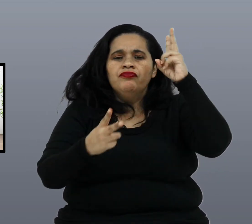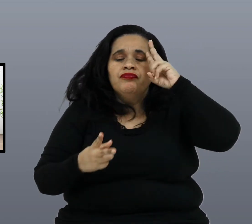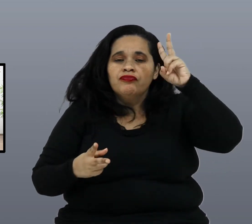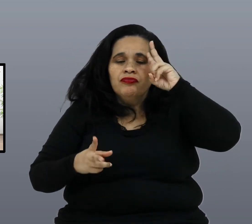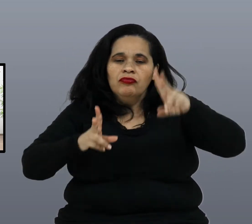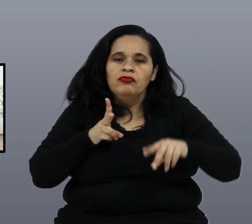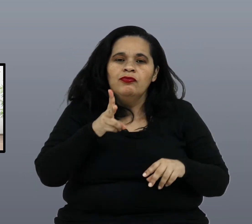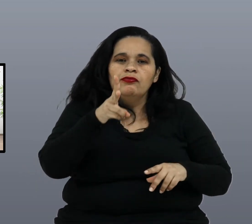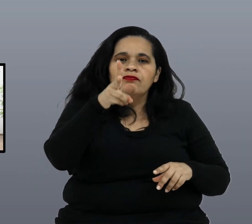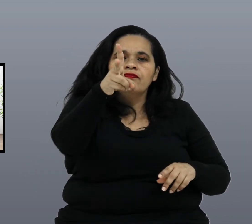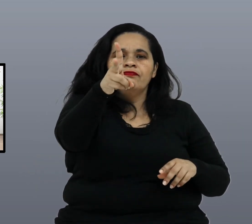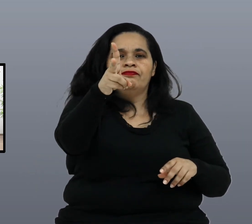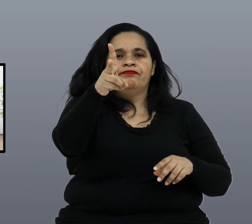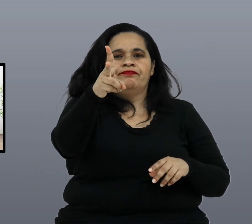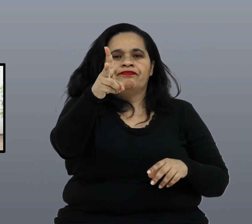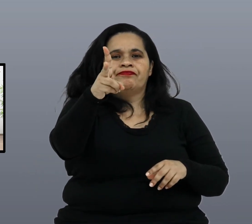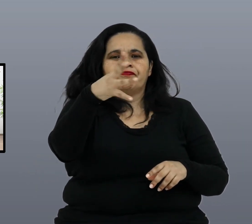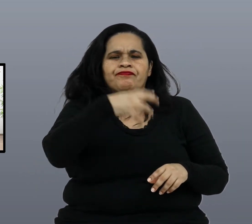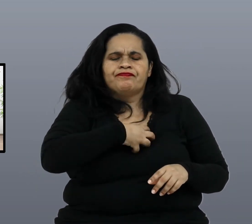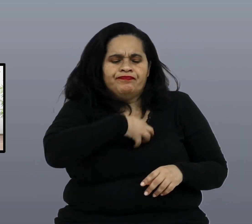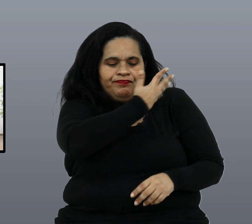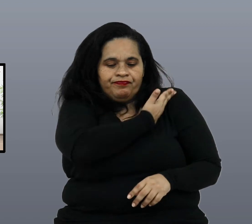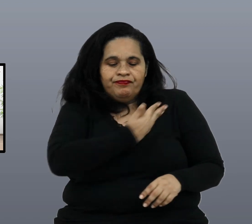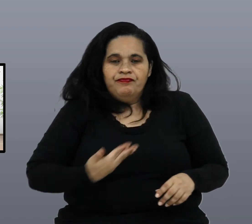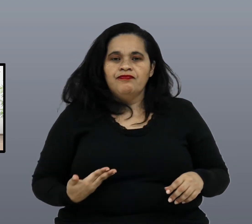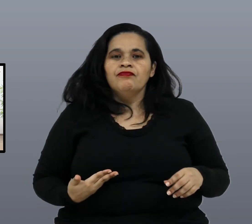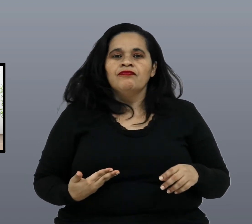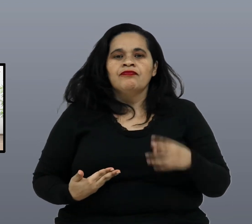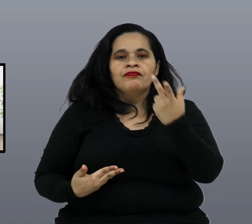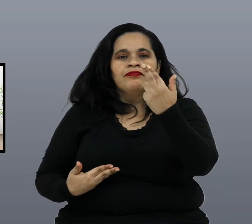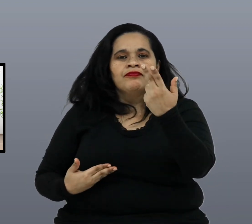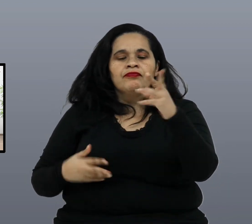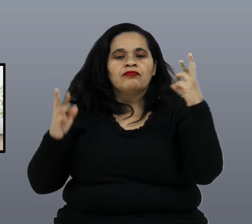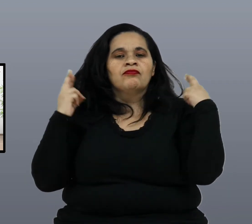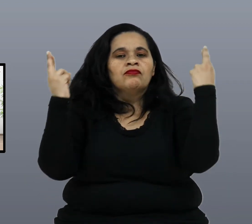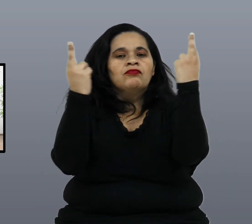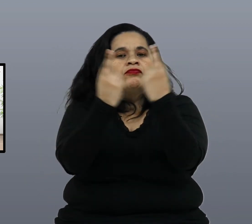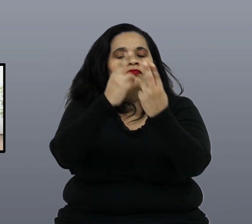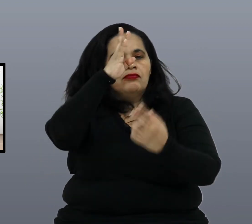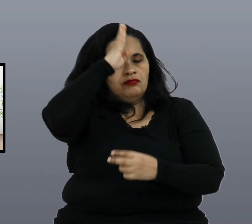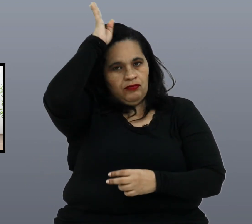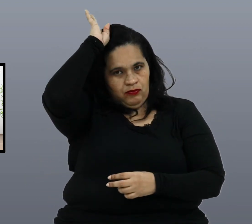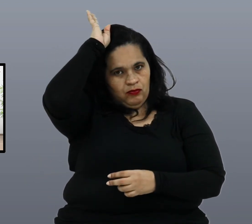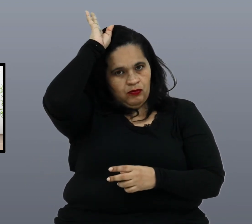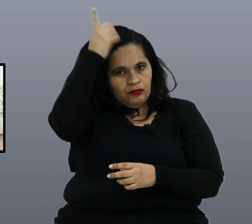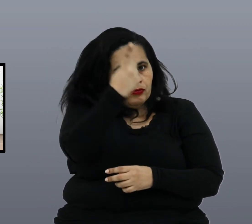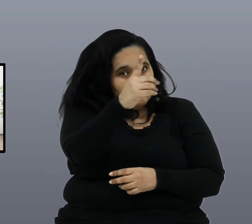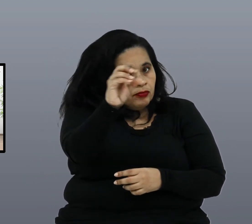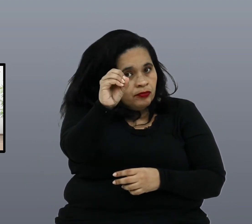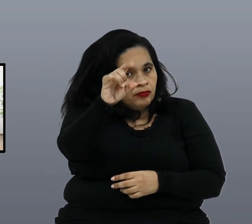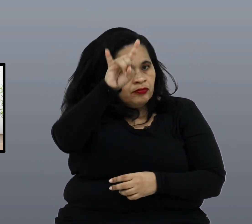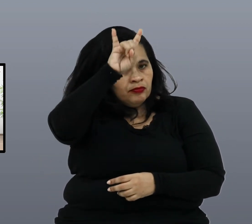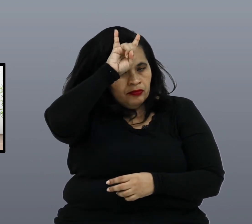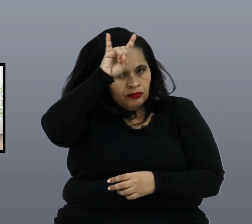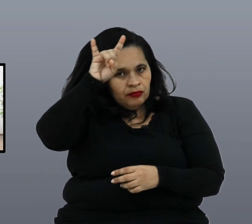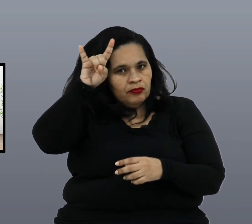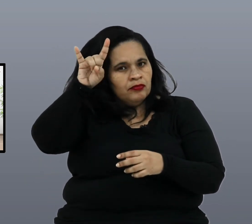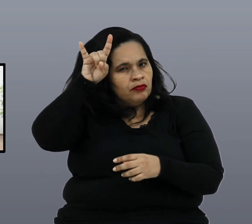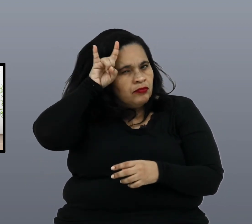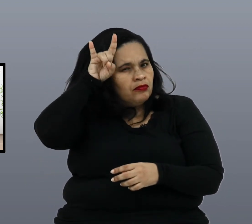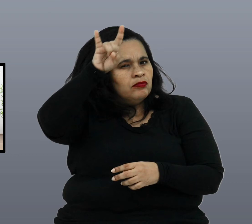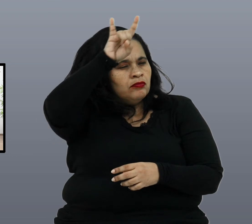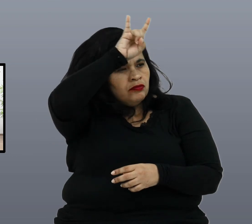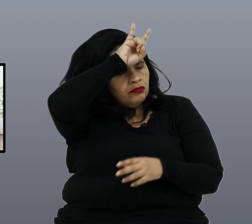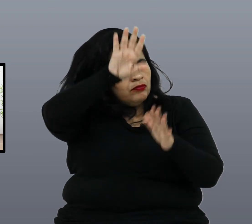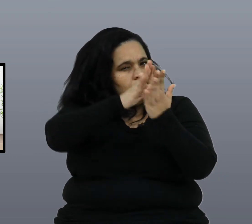continuarão a maneira de governar, a maneira de ser do Império Romano. São 10 chifres, e aí diz a